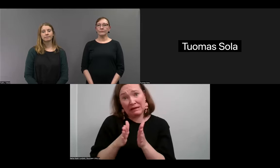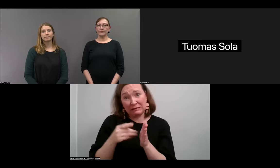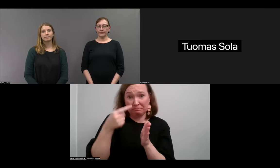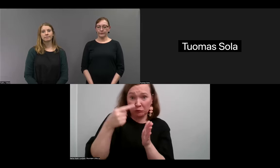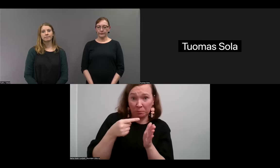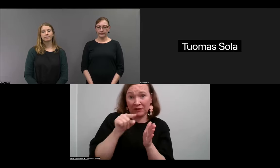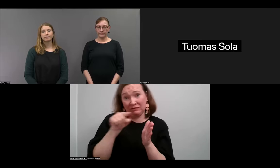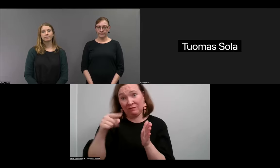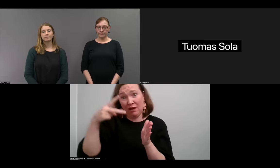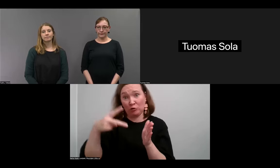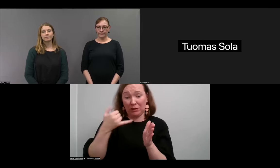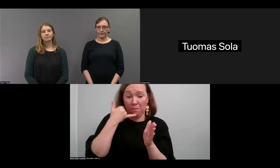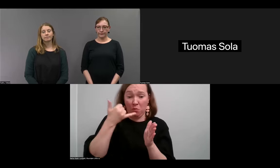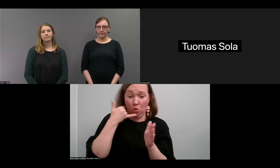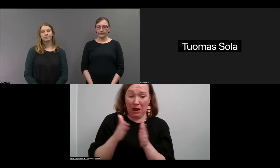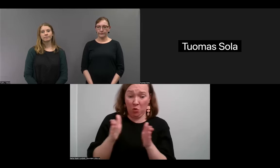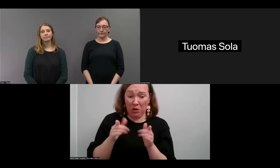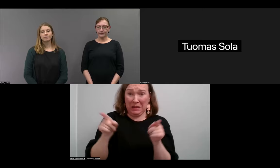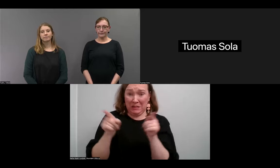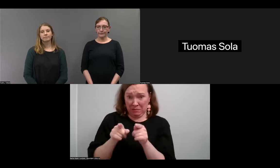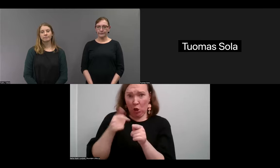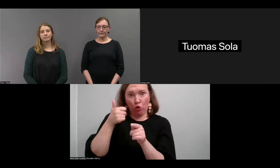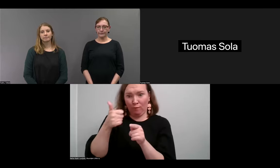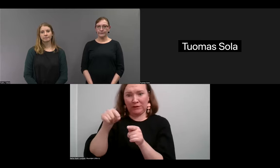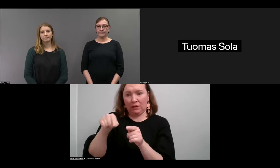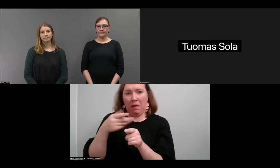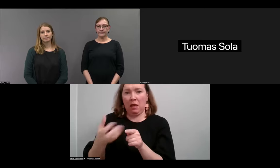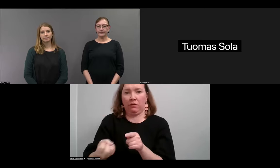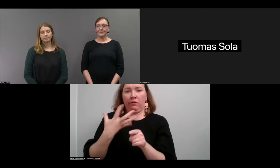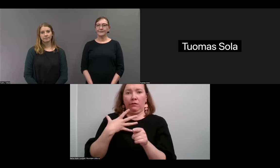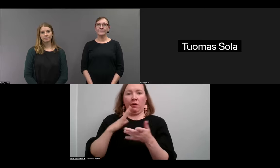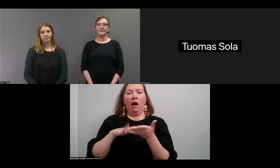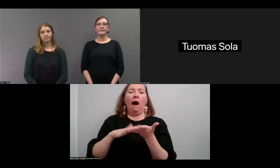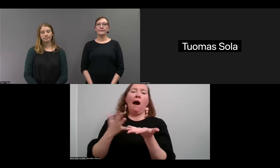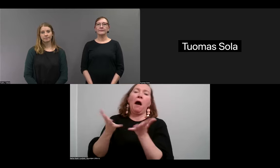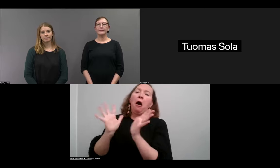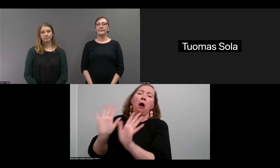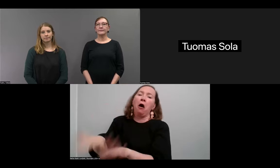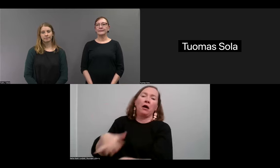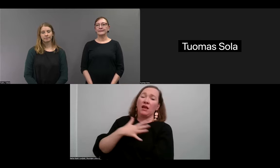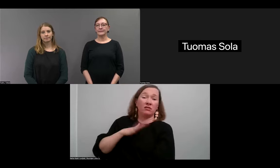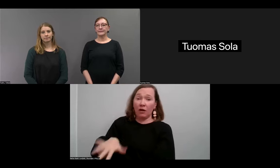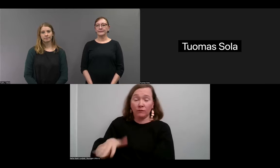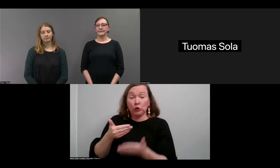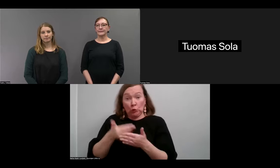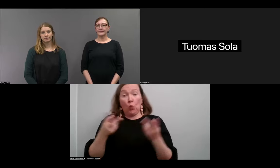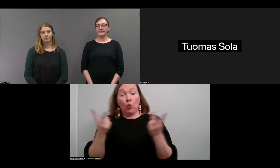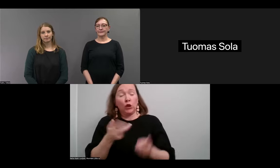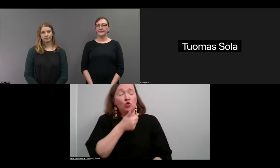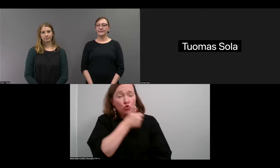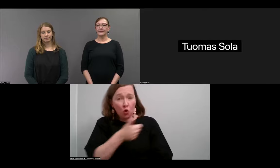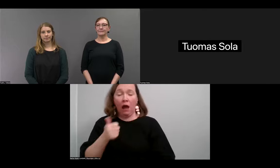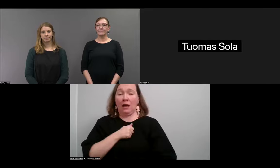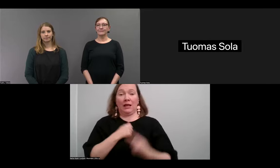hätäkeskuksen välitettyjen puhelujen määrä on aika pieni, 10-20 vuodessa, niin toivottavasti tämä ei sitten